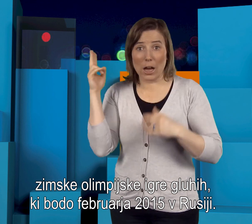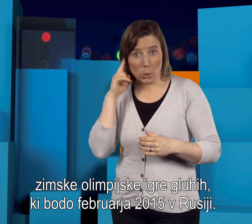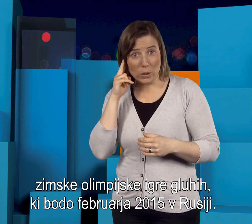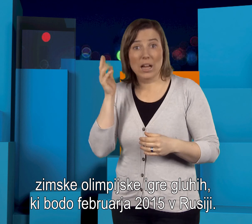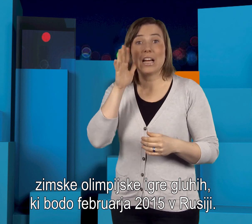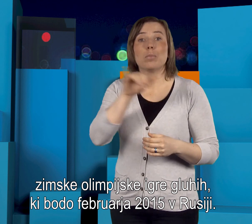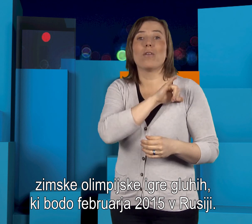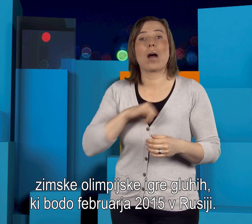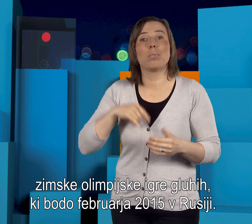Rusiji.